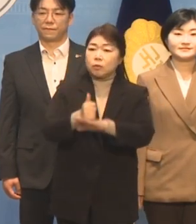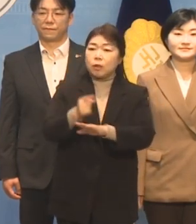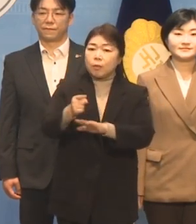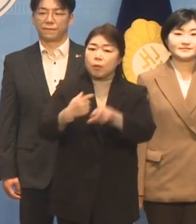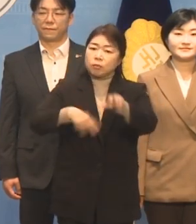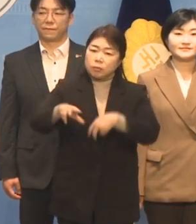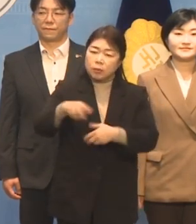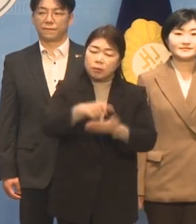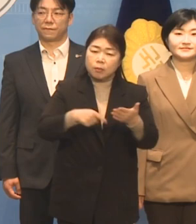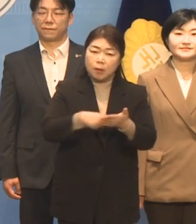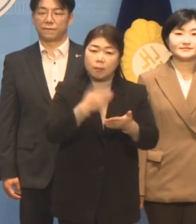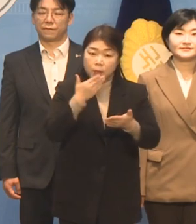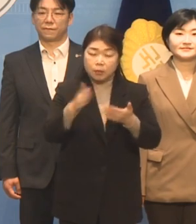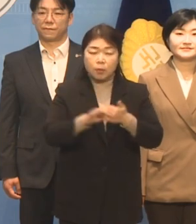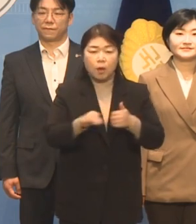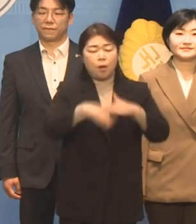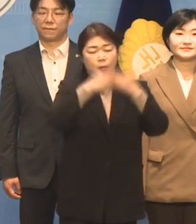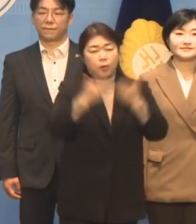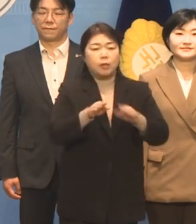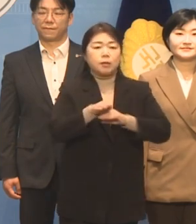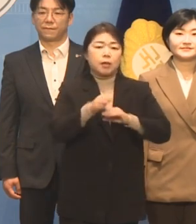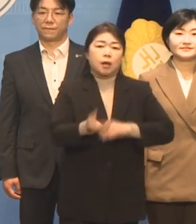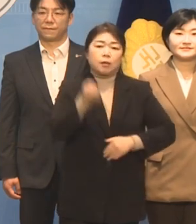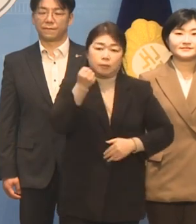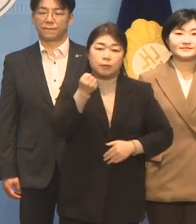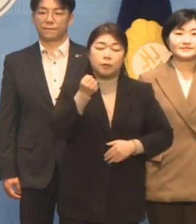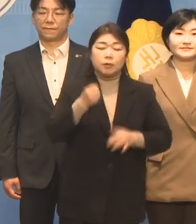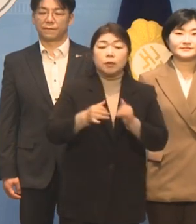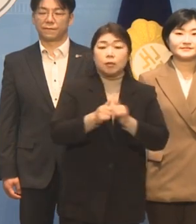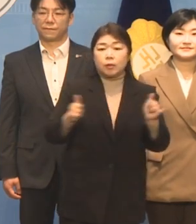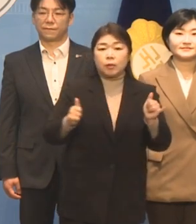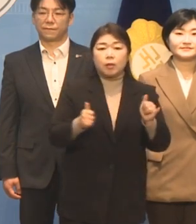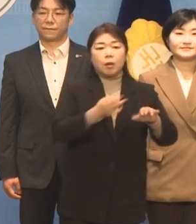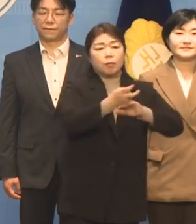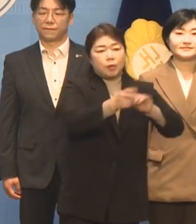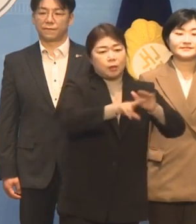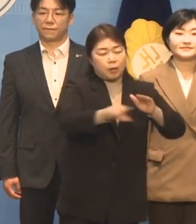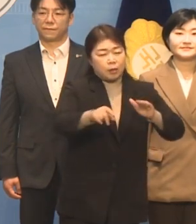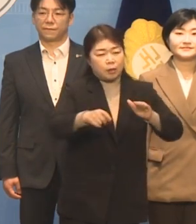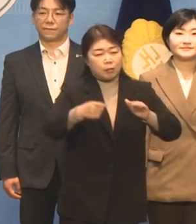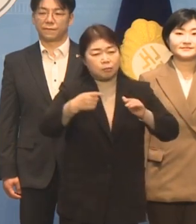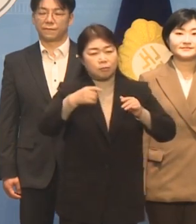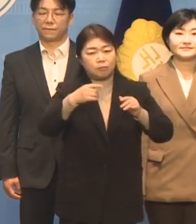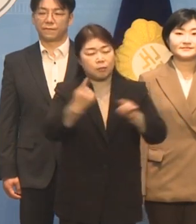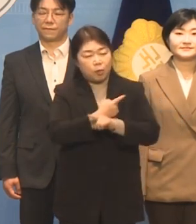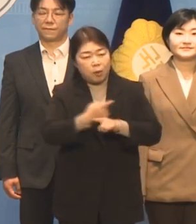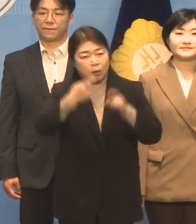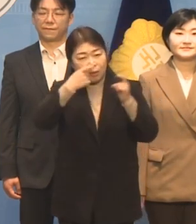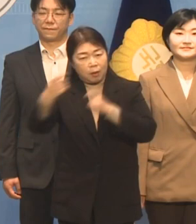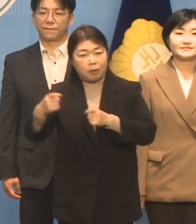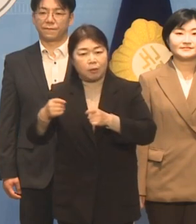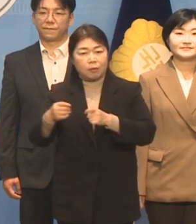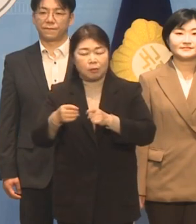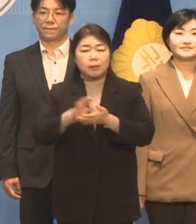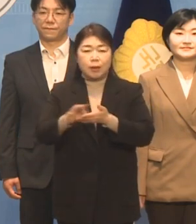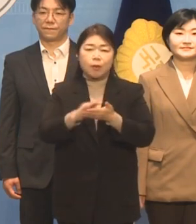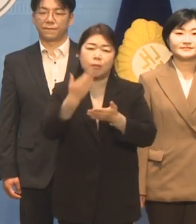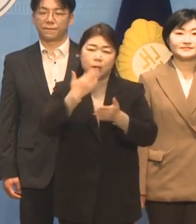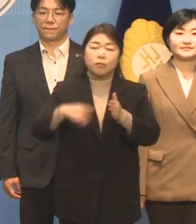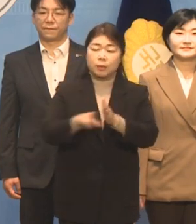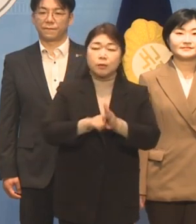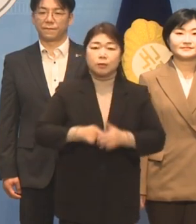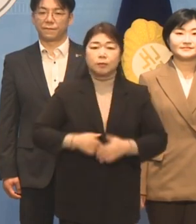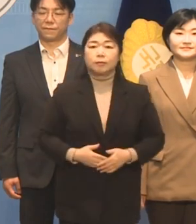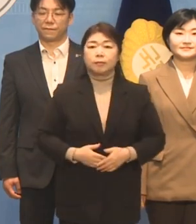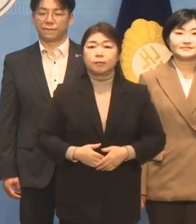모두의 티켓은 자가용 이용자를 대중교통으로 끌어들일 유인이 더 높기 때문입니다.